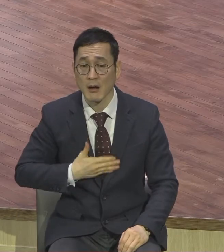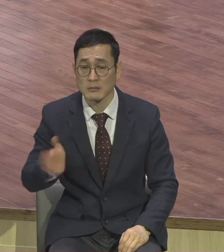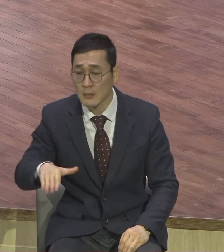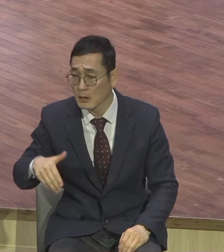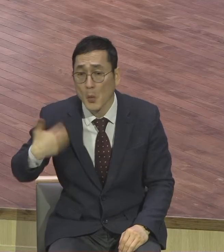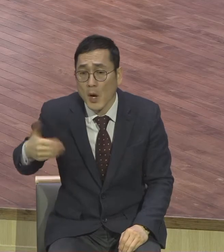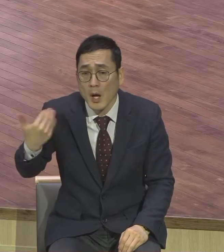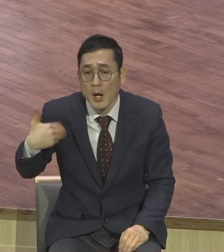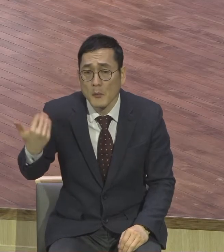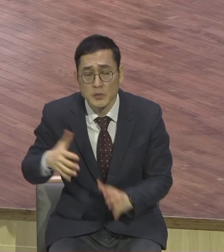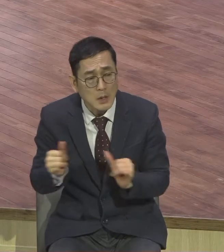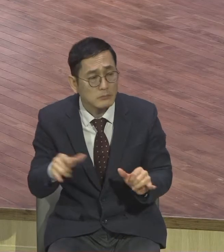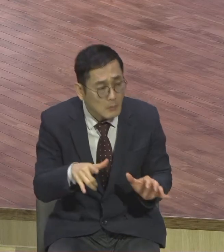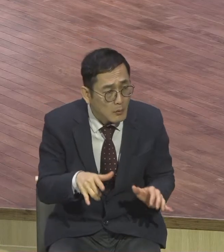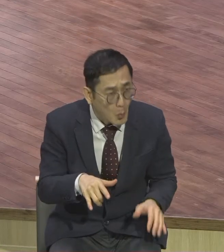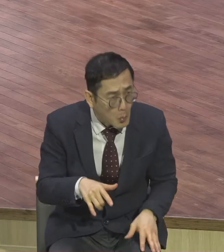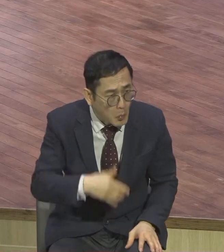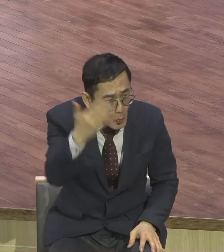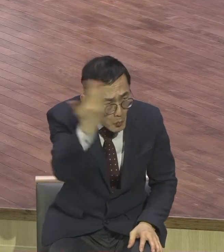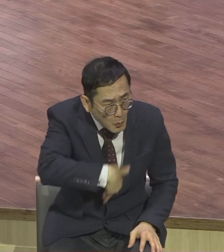당하고 있다는 사실이에요.